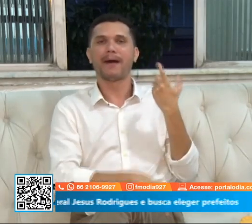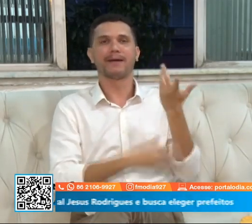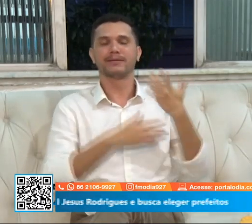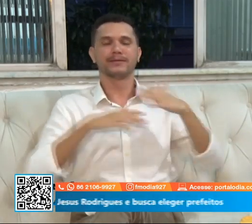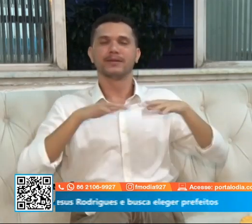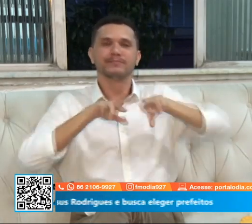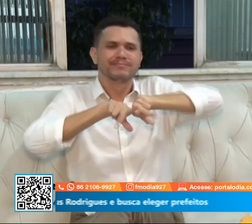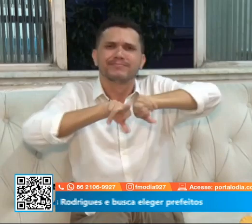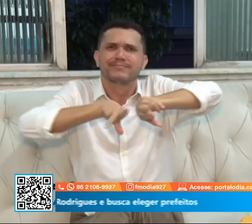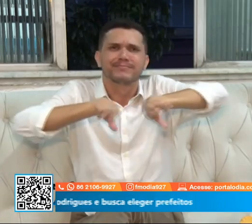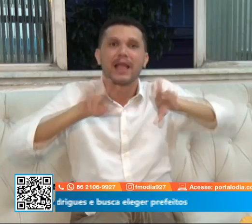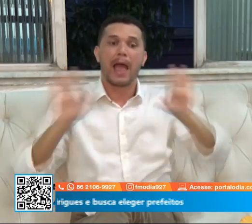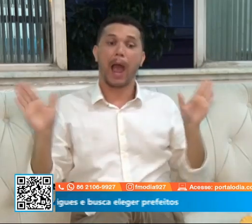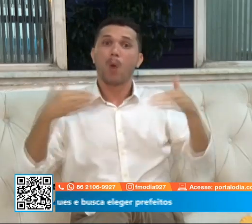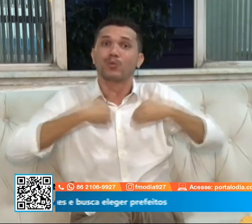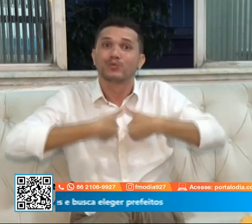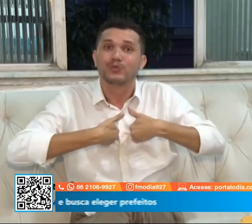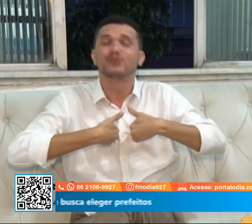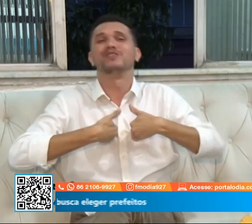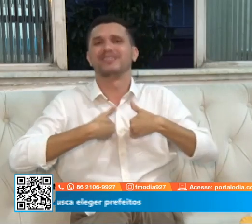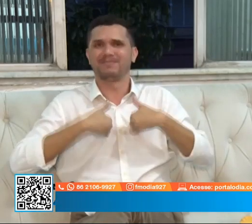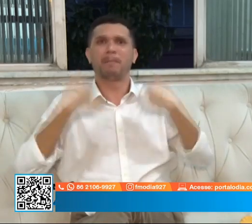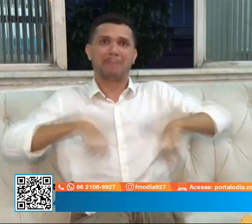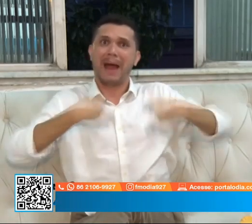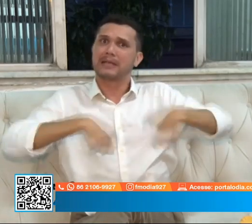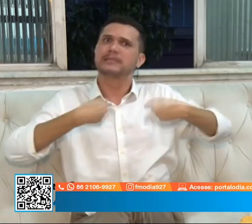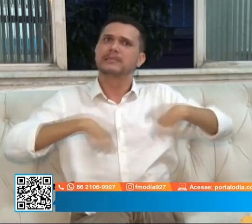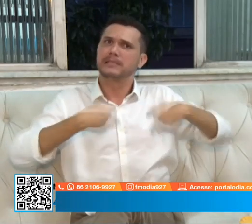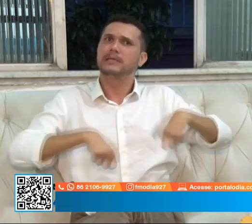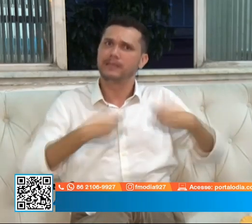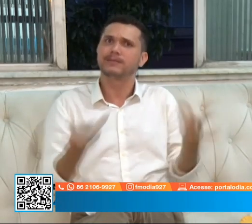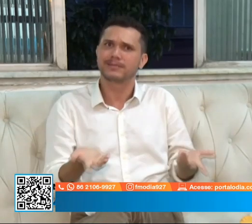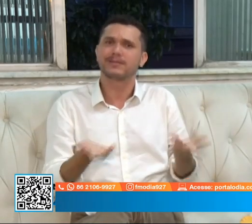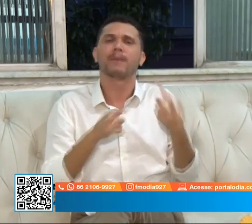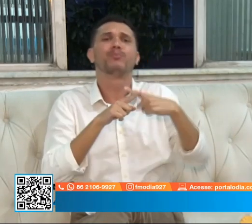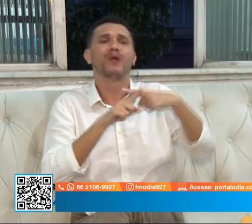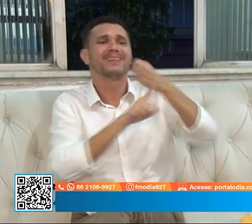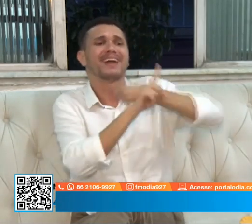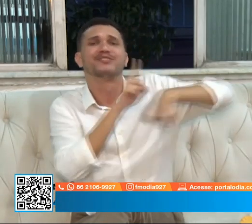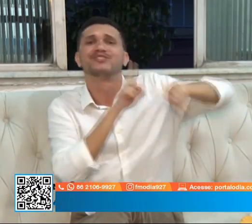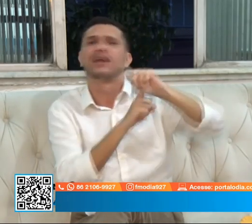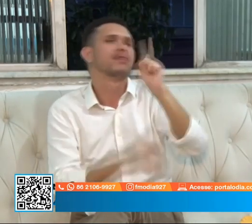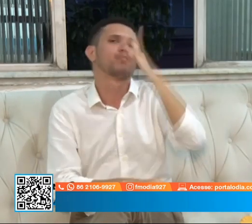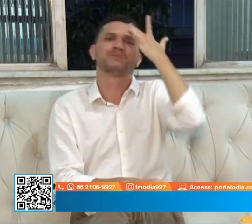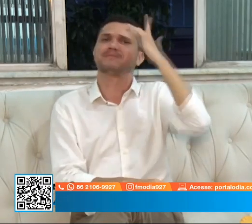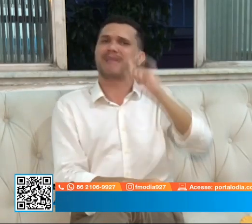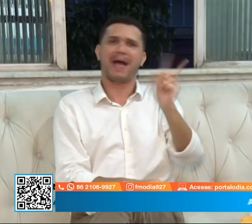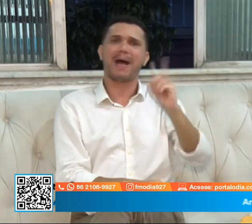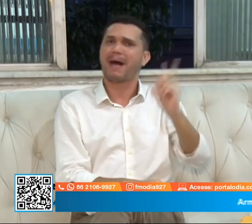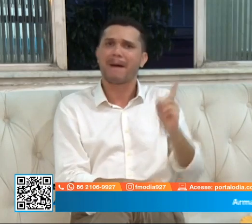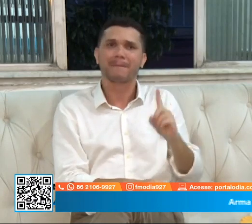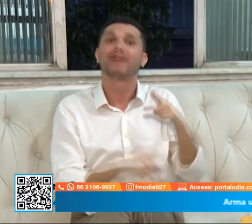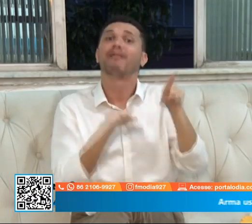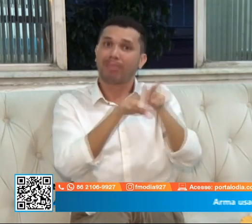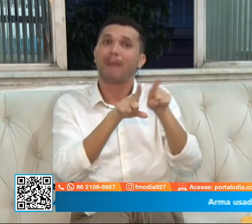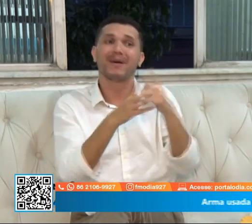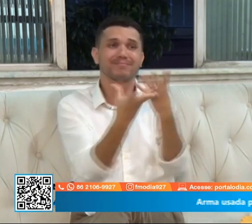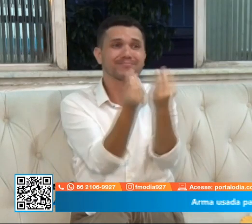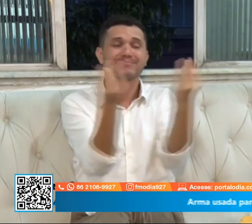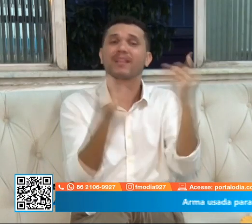pessoas cegas, as pessoas com mobilidade reduzida, as pessoas que têm autismo, então elas precisam ser incluídas na sociedade. As